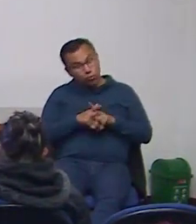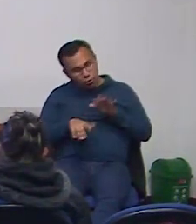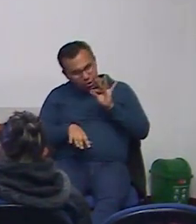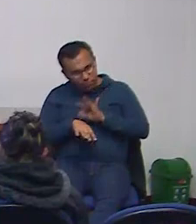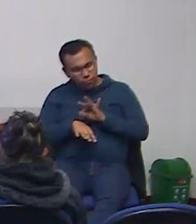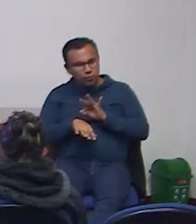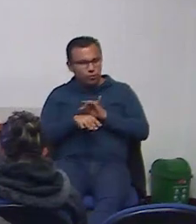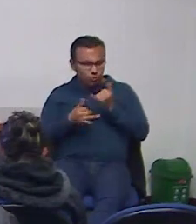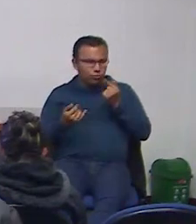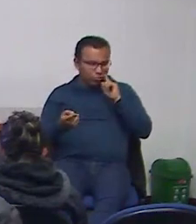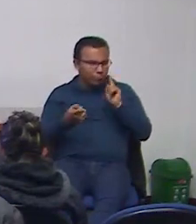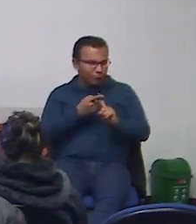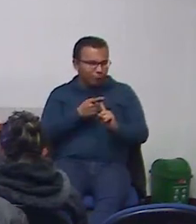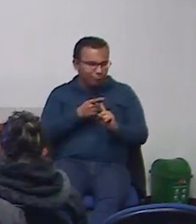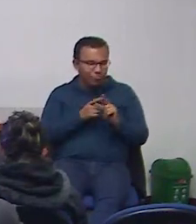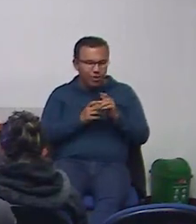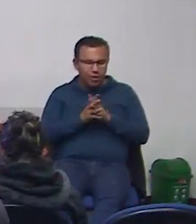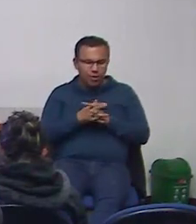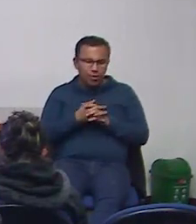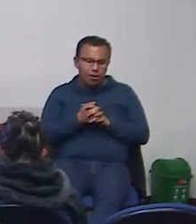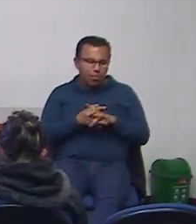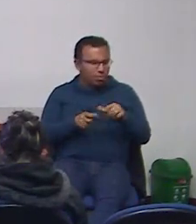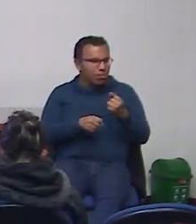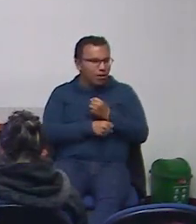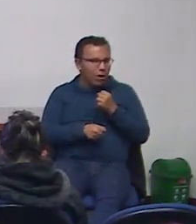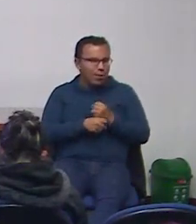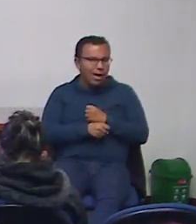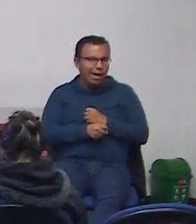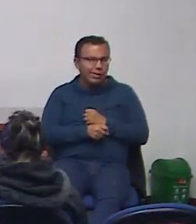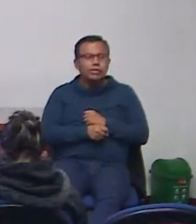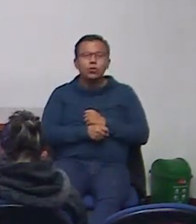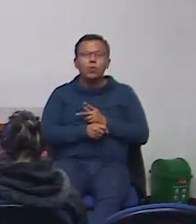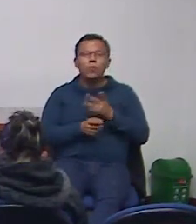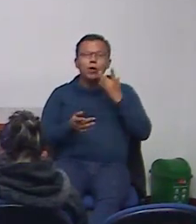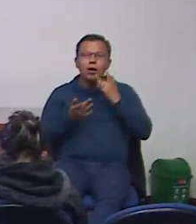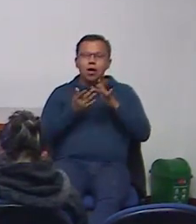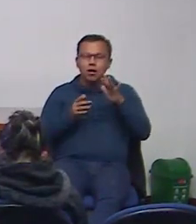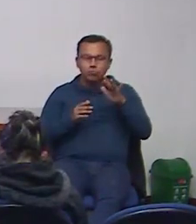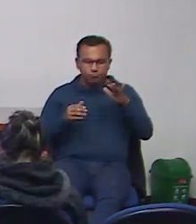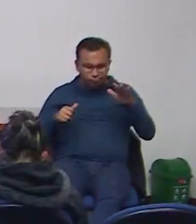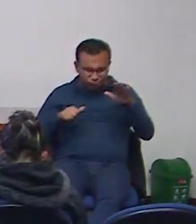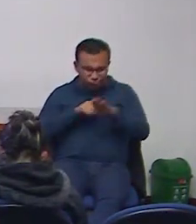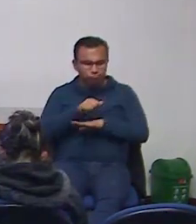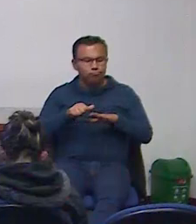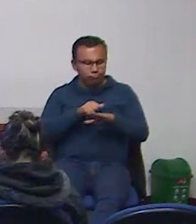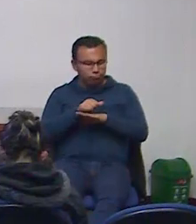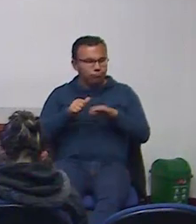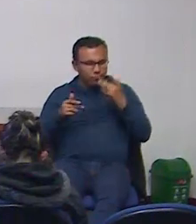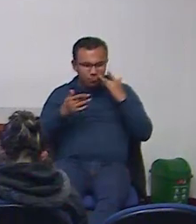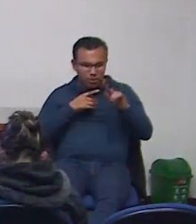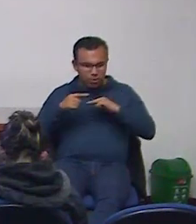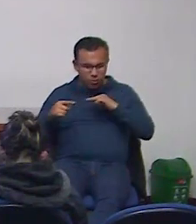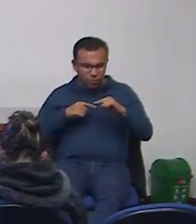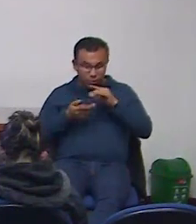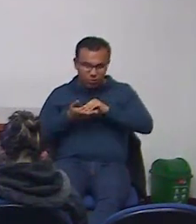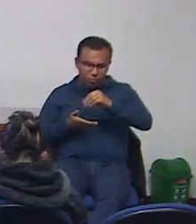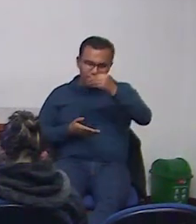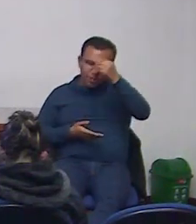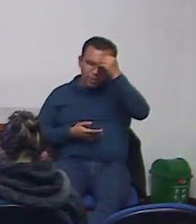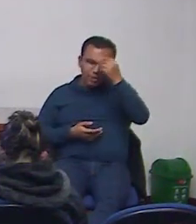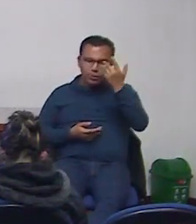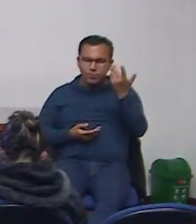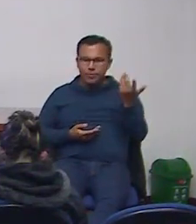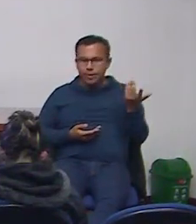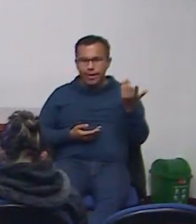pues la meta y ahoritica estamos trabajando Digamos como en el área administrativa para para eso porque estoy aprendiendo